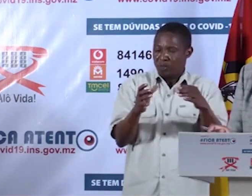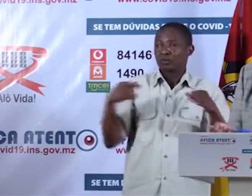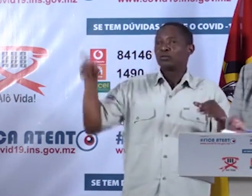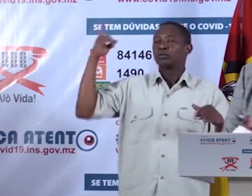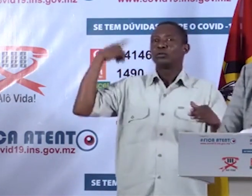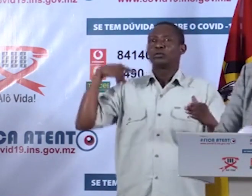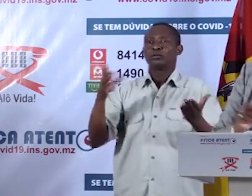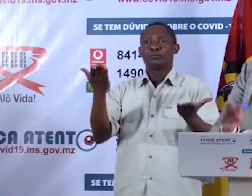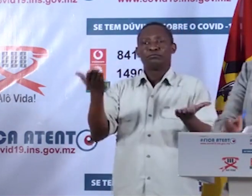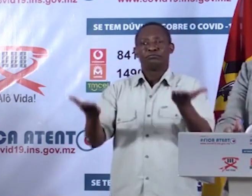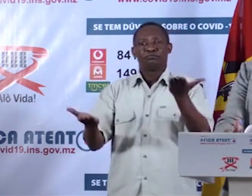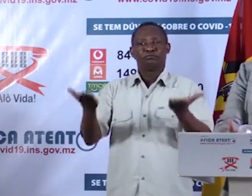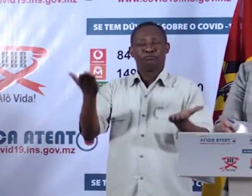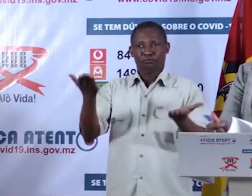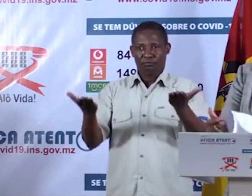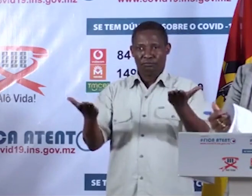ontem.